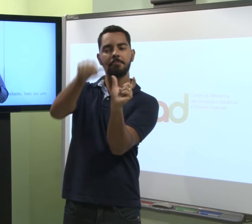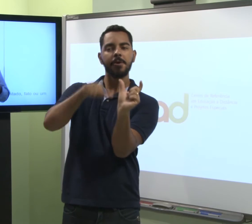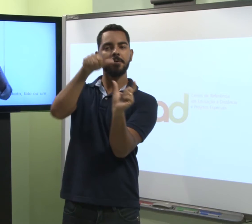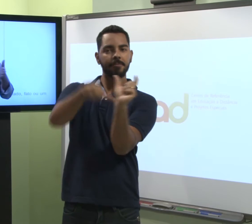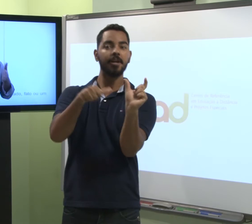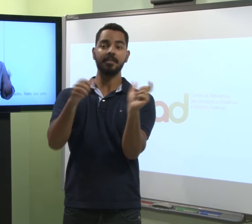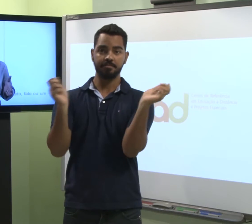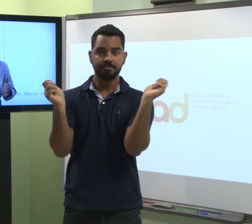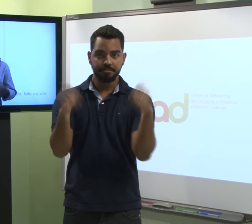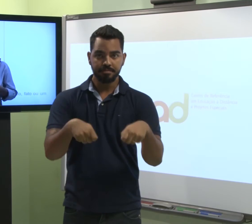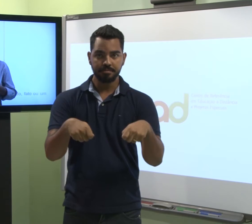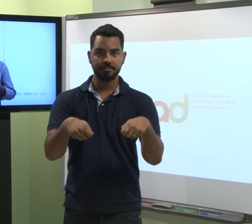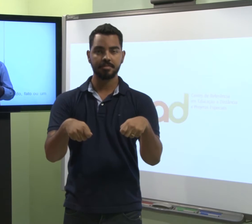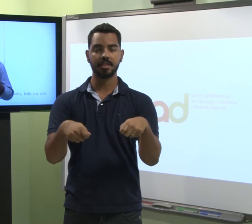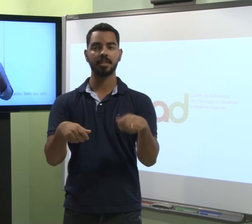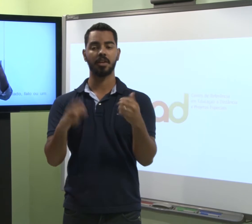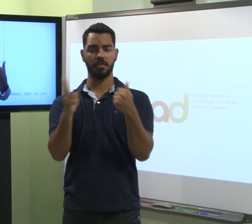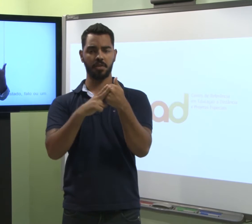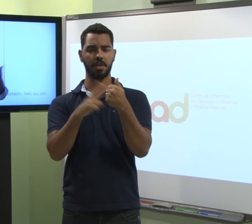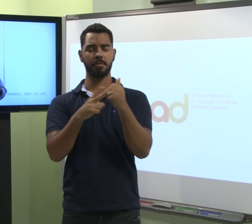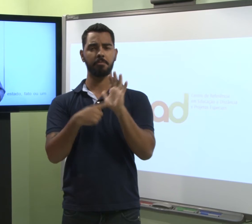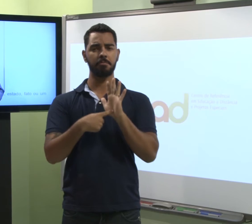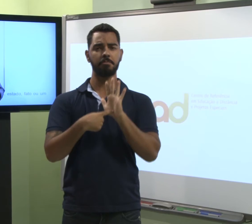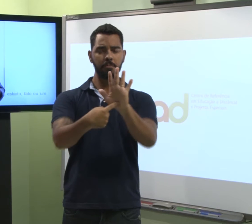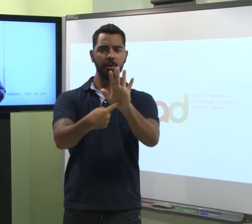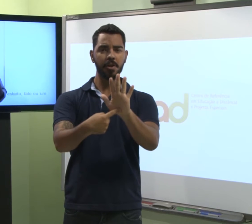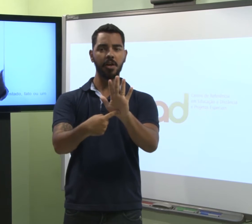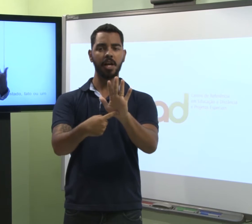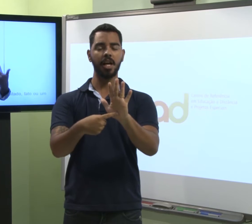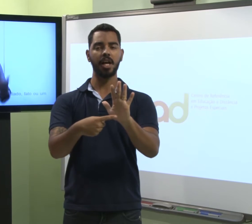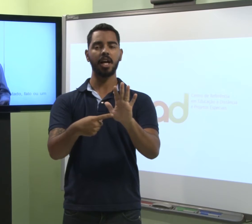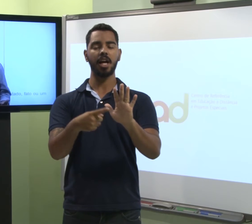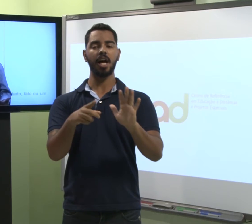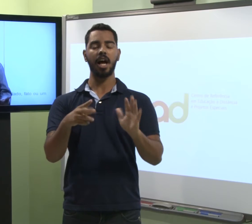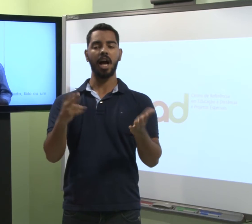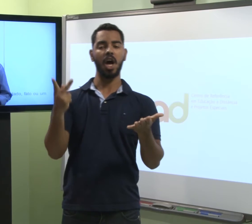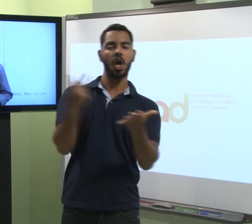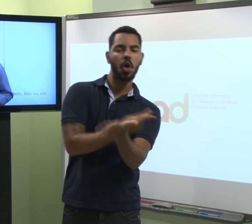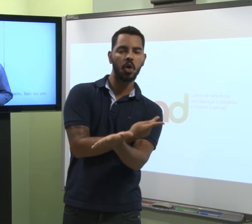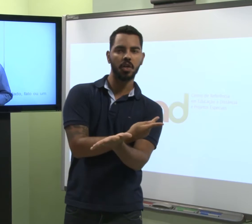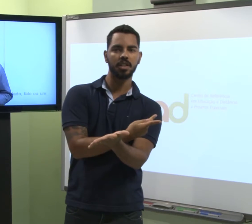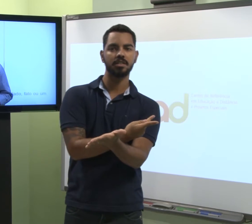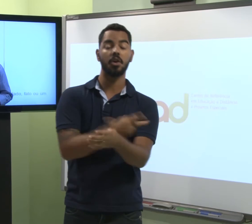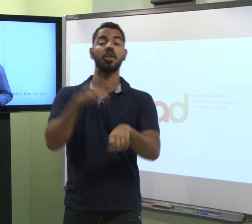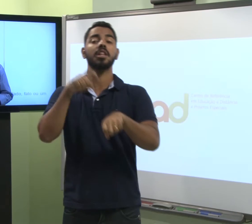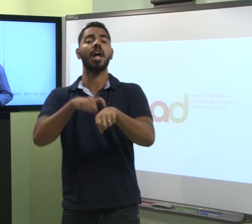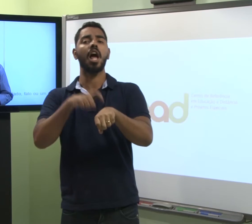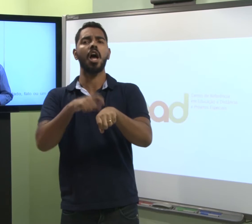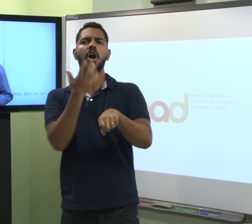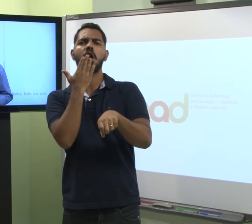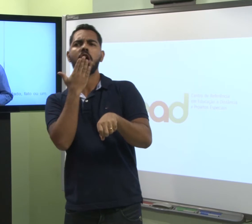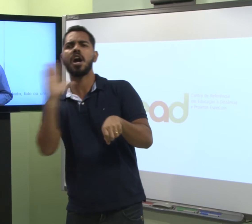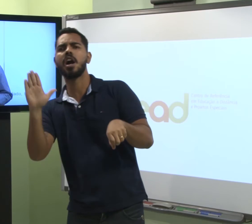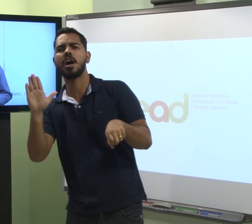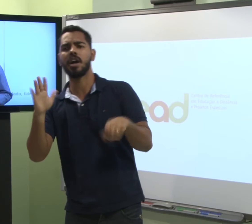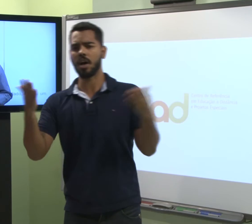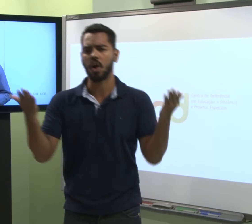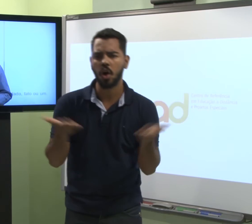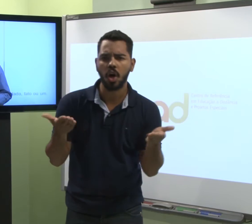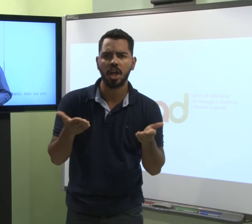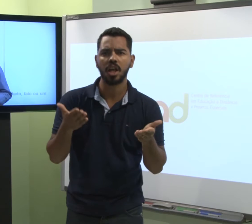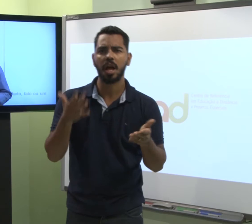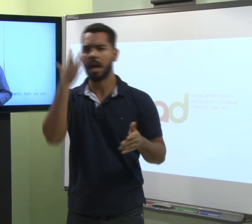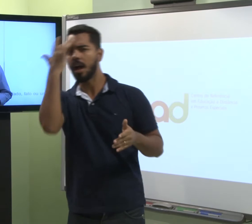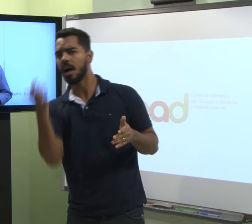função exprimir o que se passa, isto é, um acontecimento representado no tempo. Os verbos permitem a expressão de